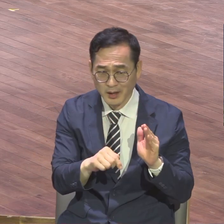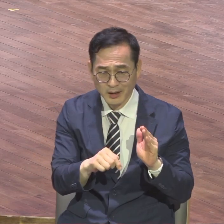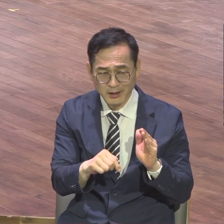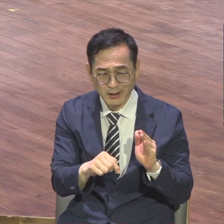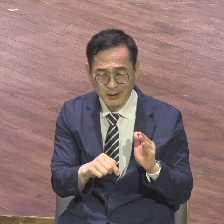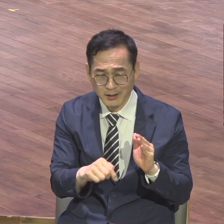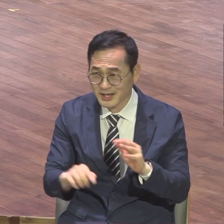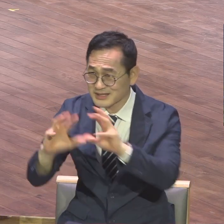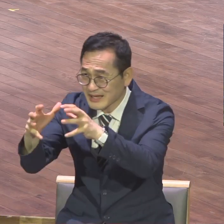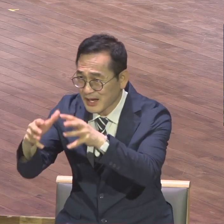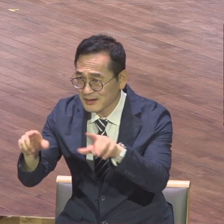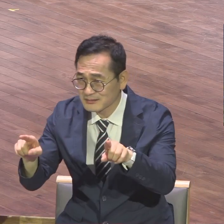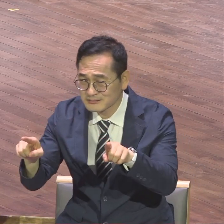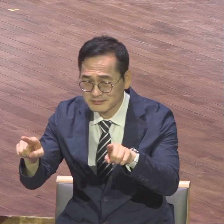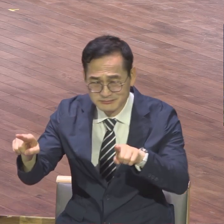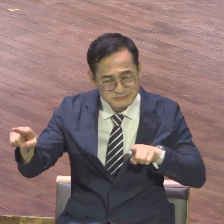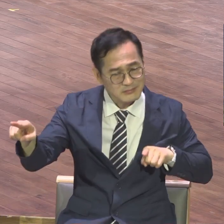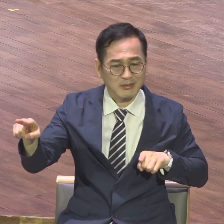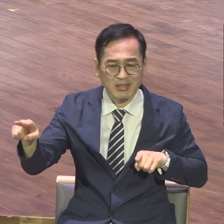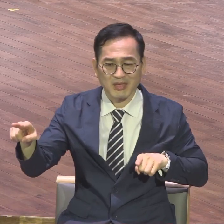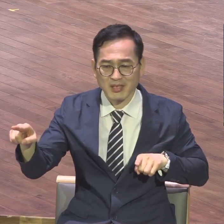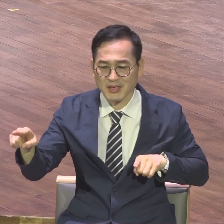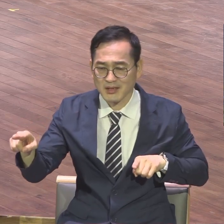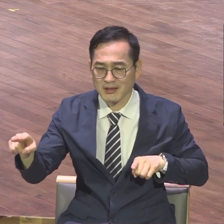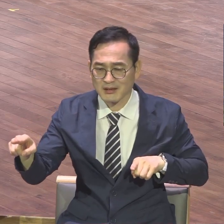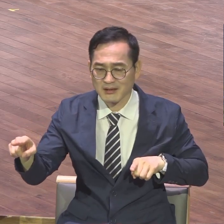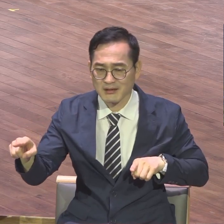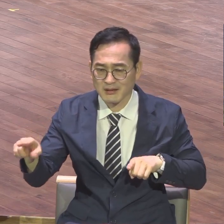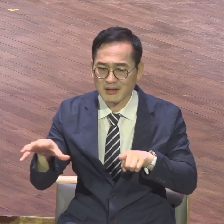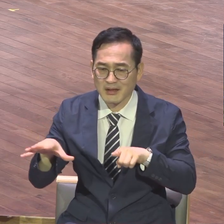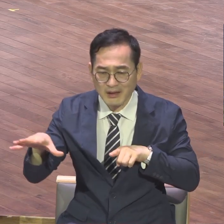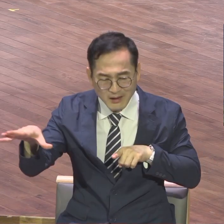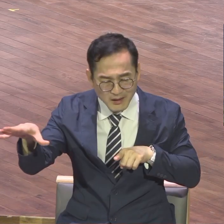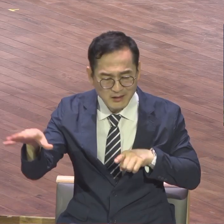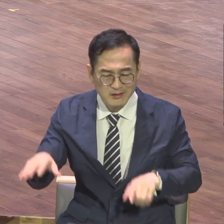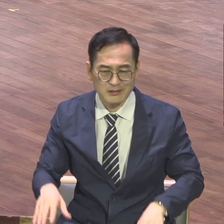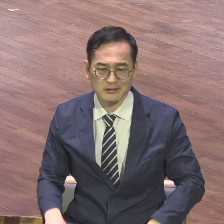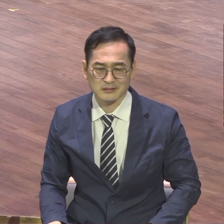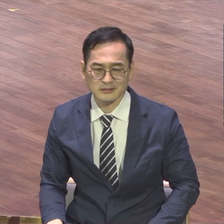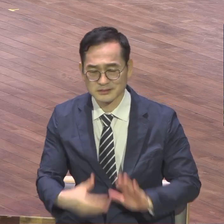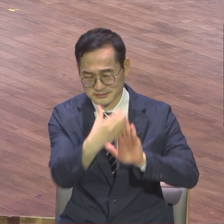있어요. 세상에 밀리고 있어요. 3단체는 완전히